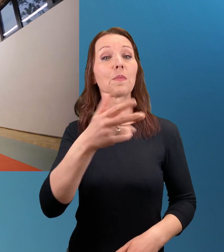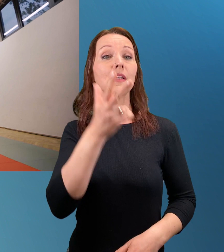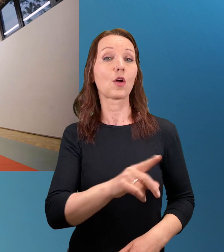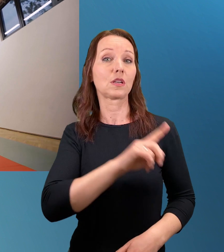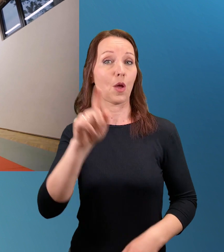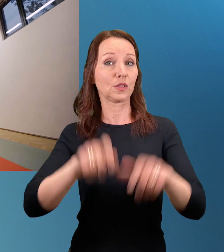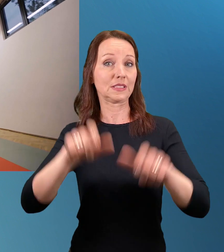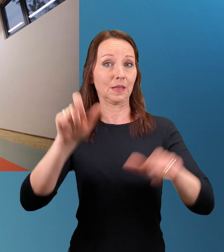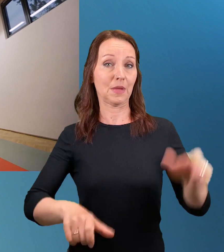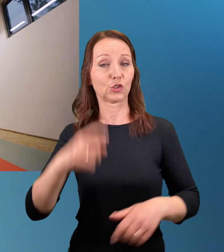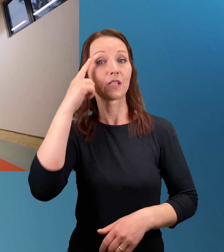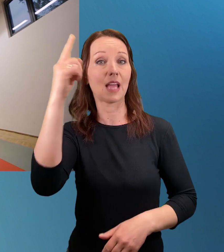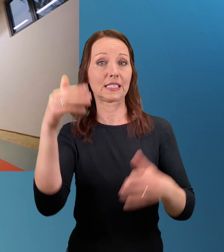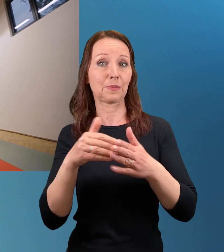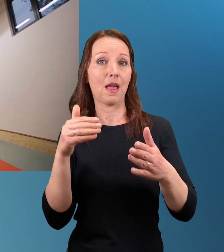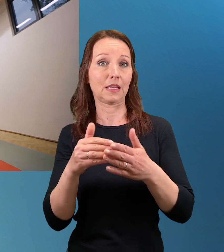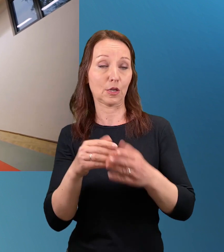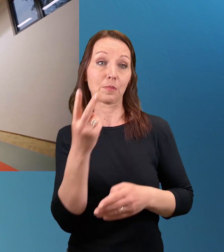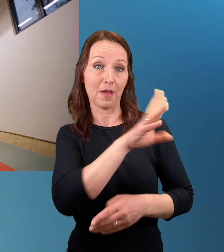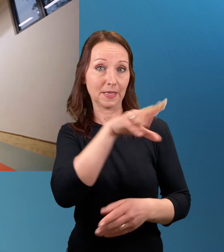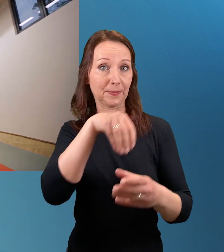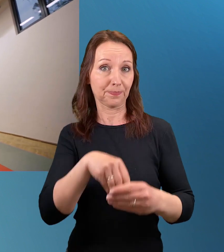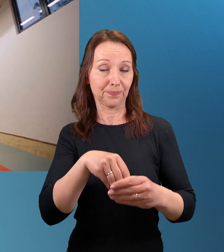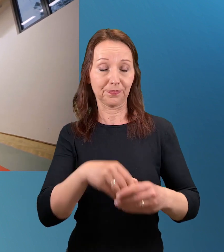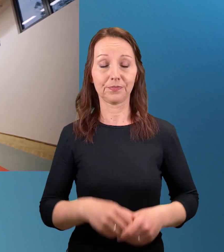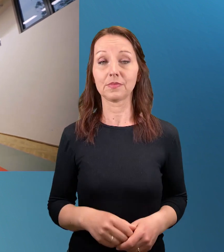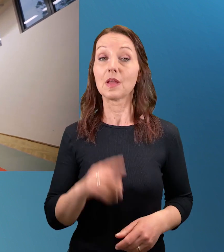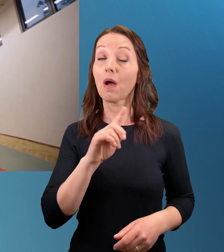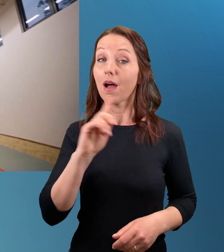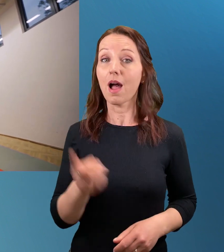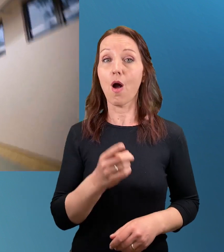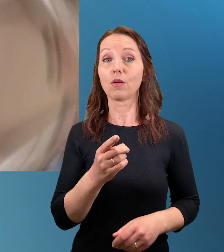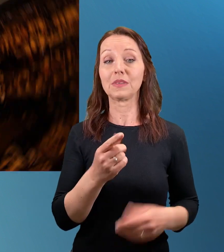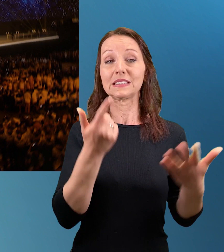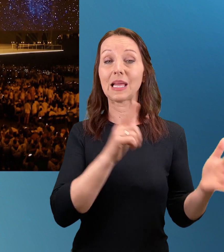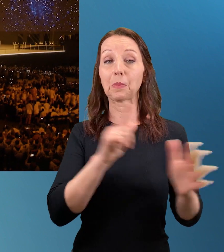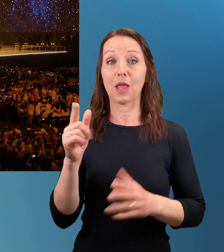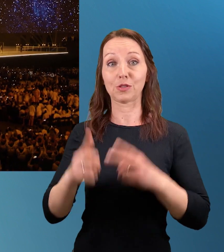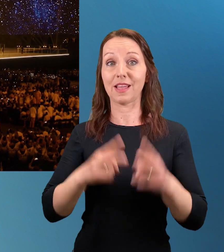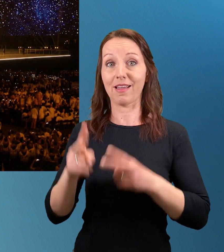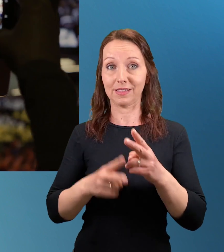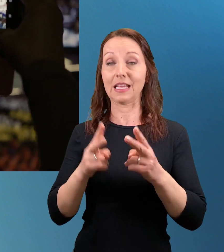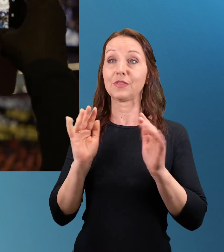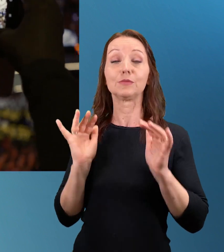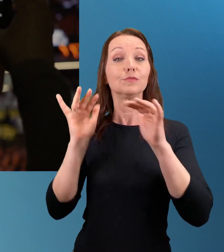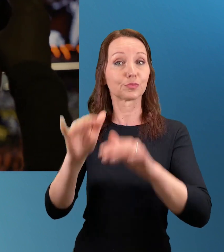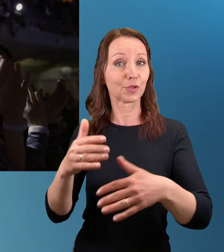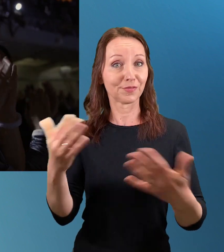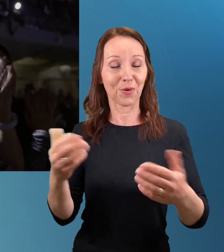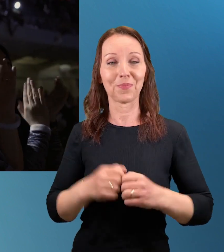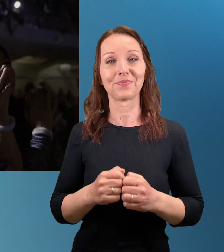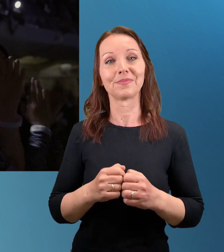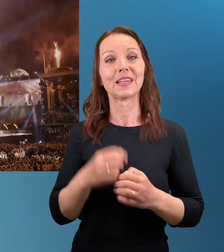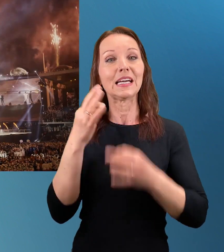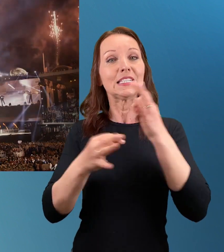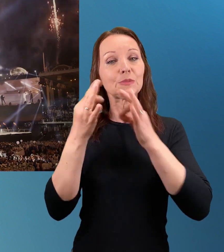geistiger Beeinträchtigung in Deutschland. Sie zählen aber auch zu den 7.000 Athleten, die an den Special Olympics World Games